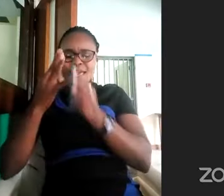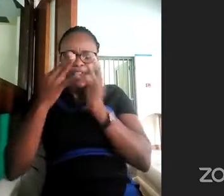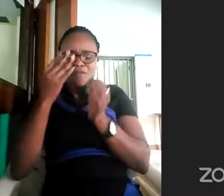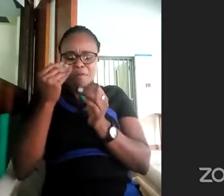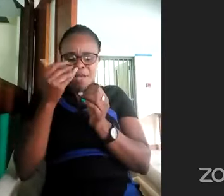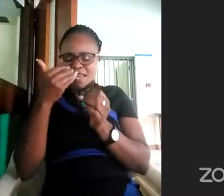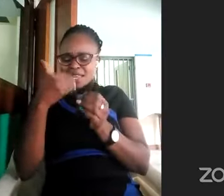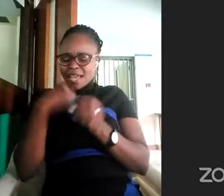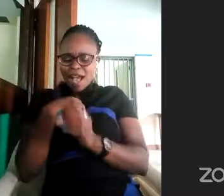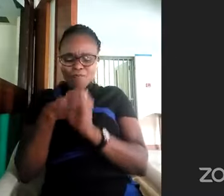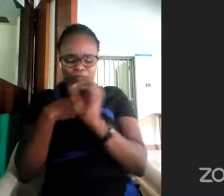1,500.